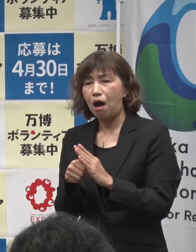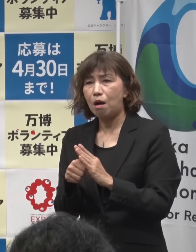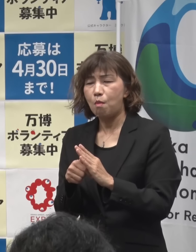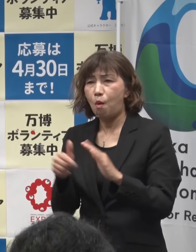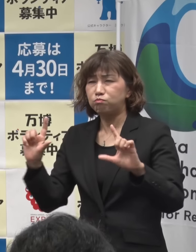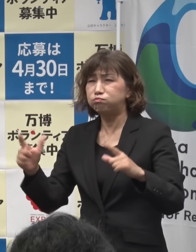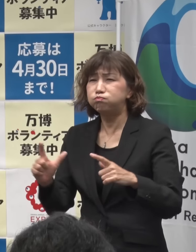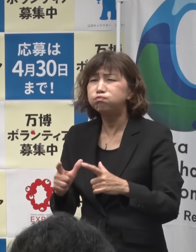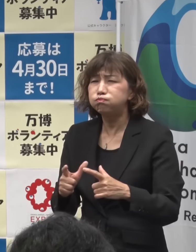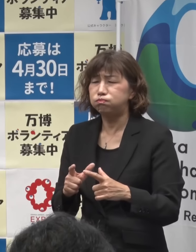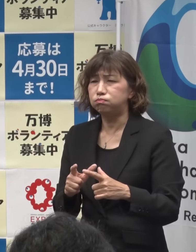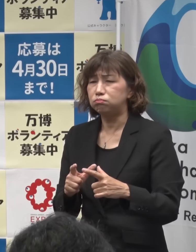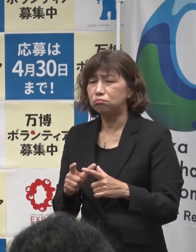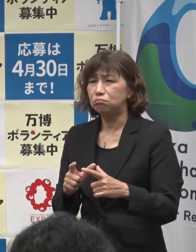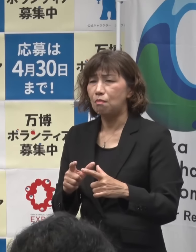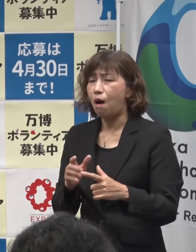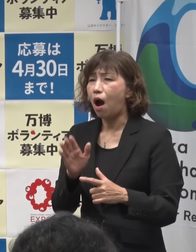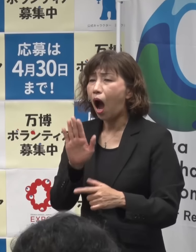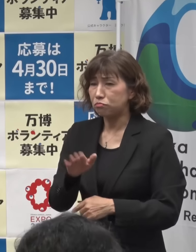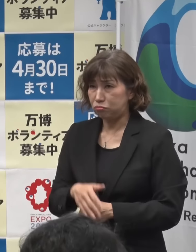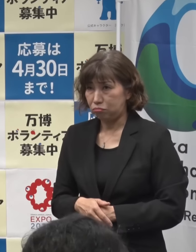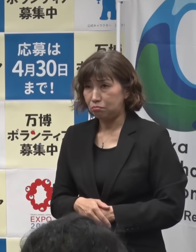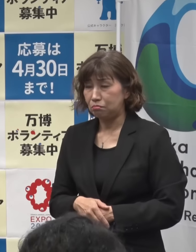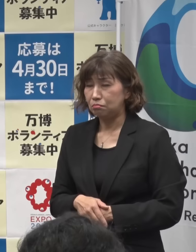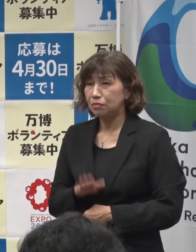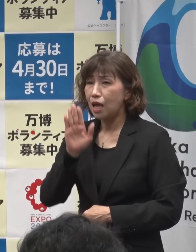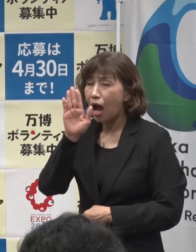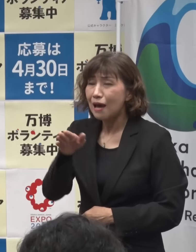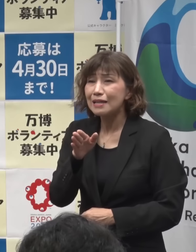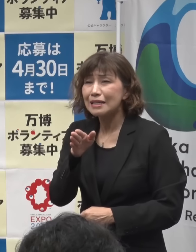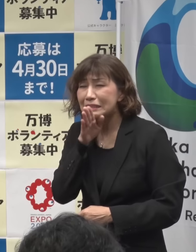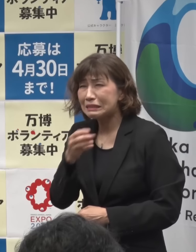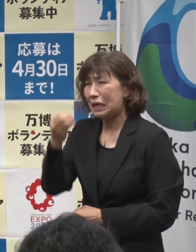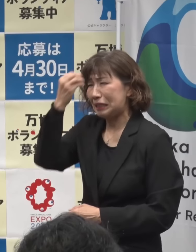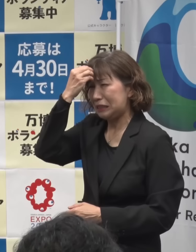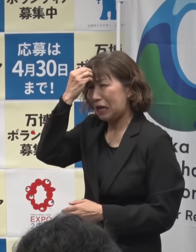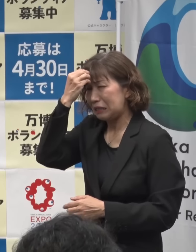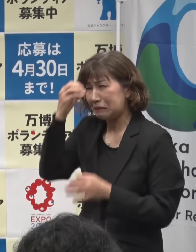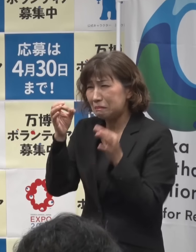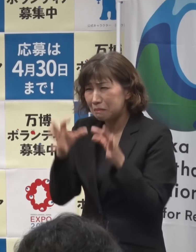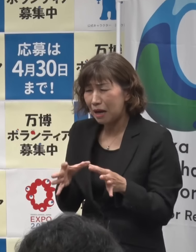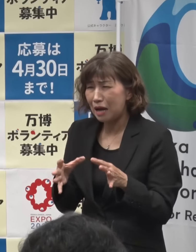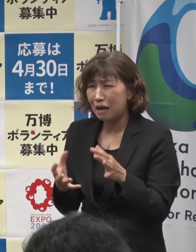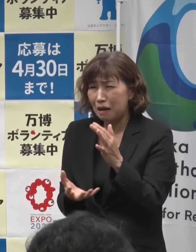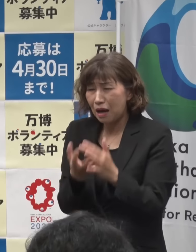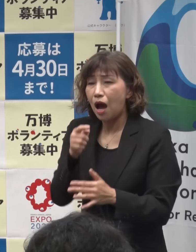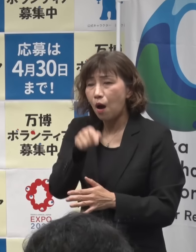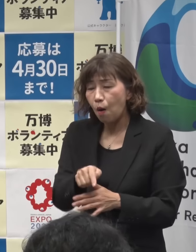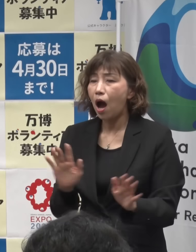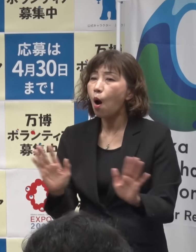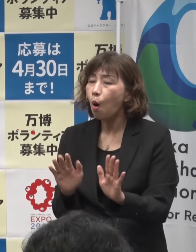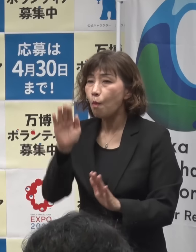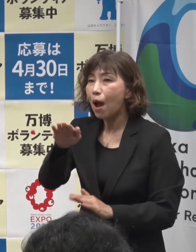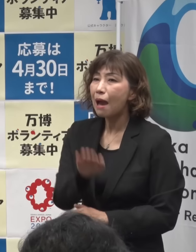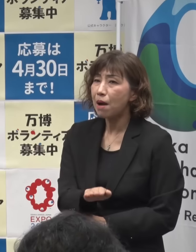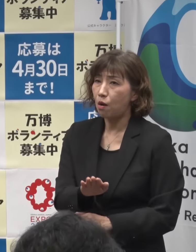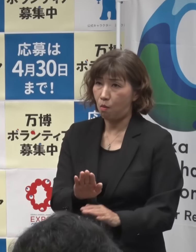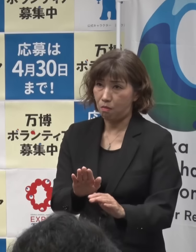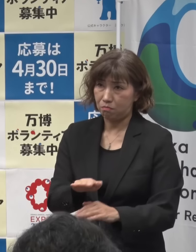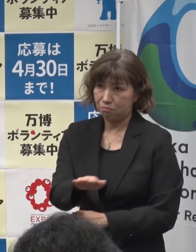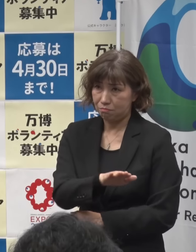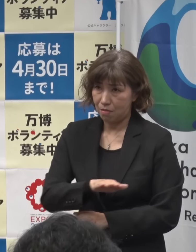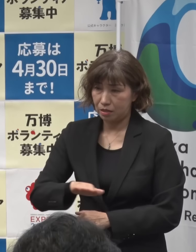なってくるでしょうし、一番まあ被害被るのは次の世代の子供であったり孫なんじゃないかなと。